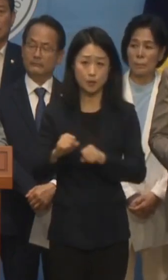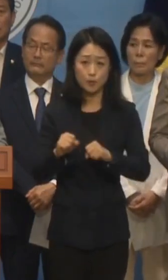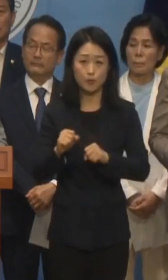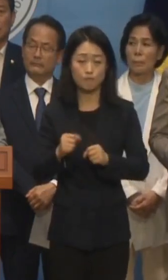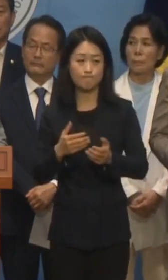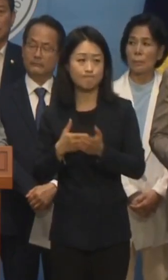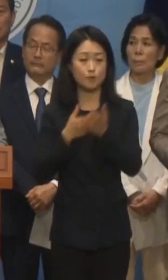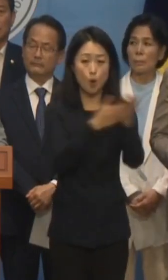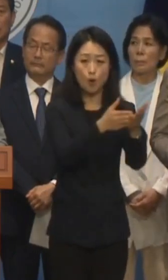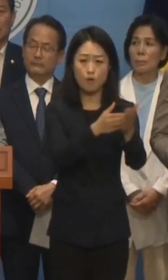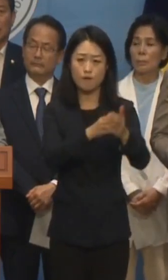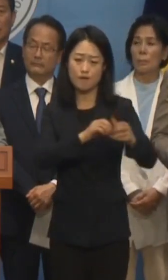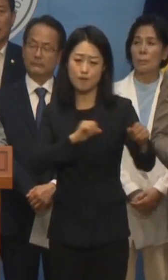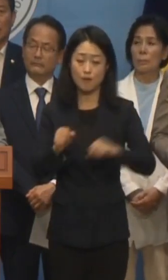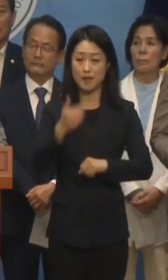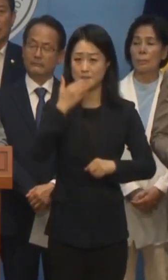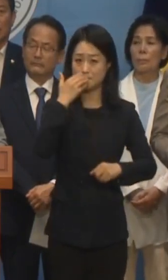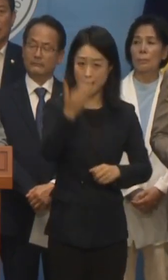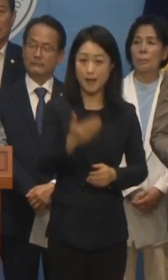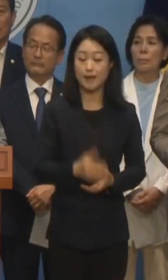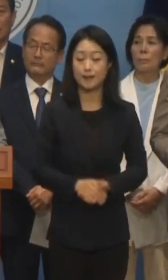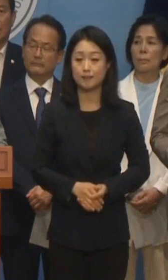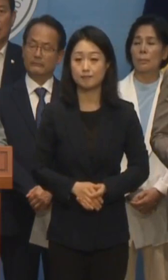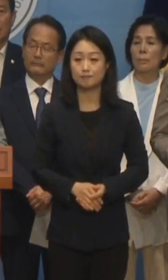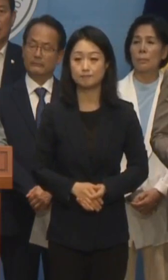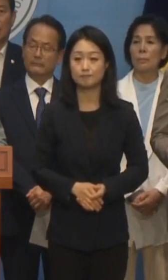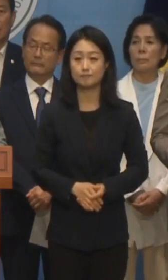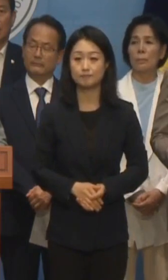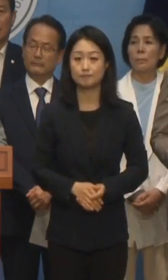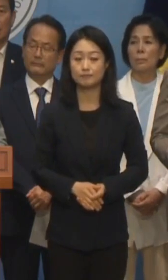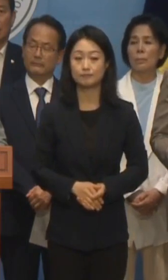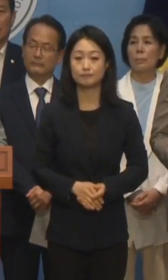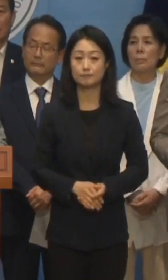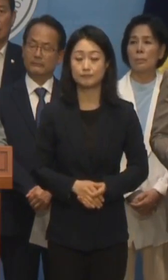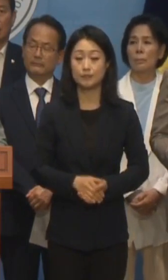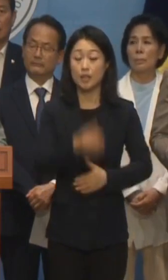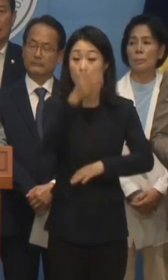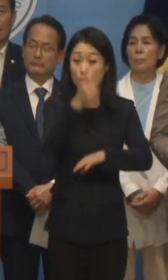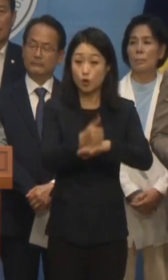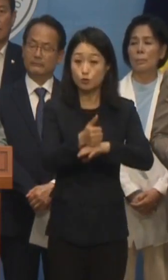요구를 가리지 않고 진행해 나갈 것입니다. 끝끝내